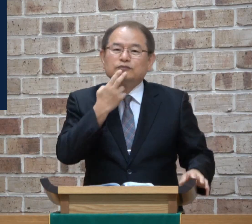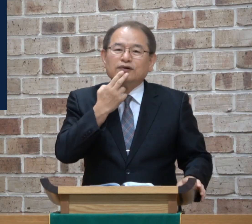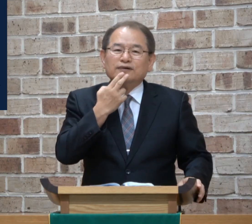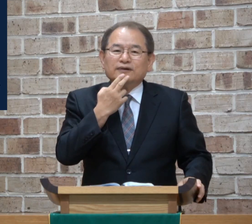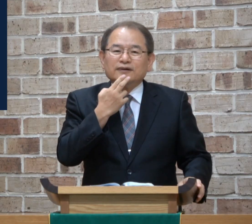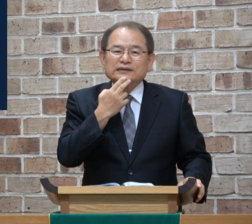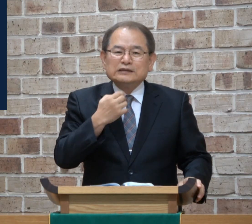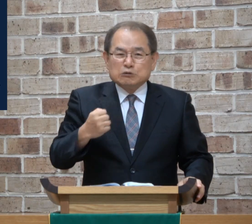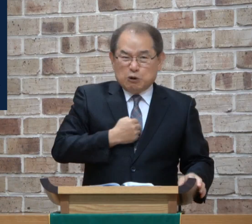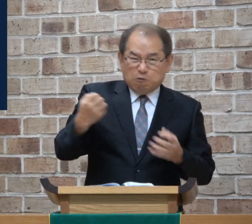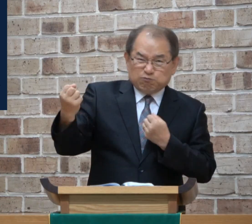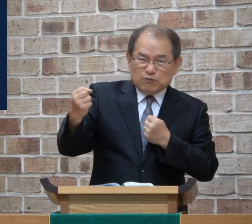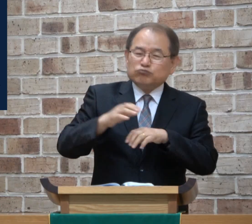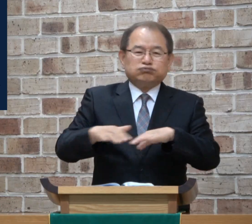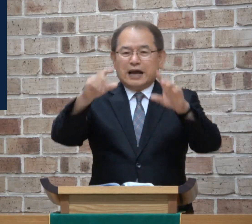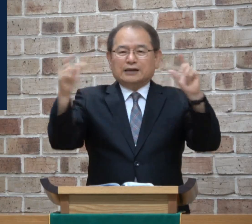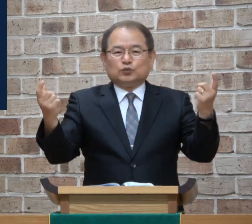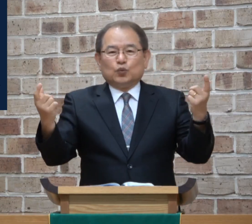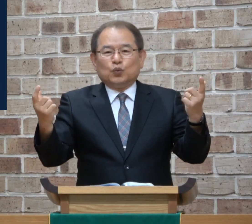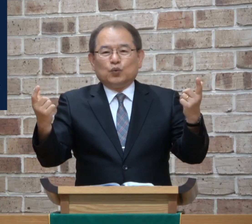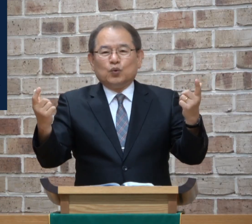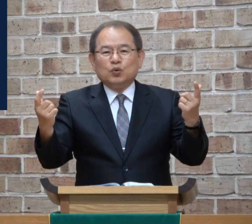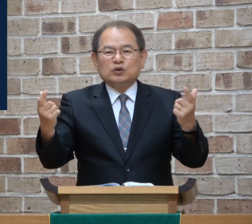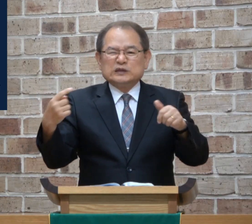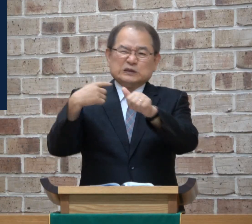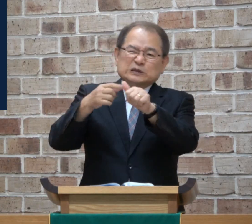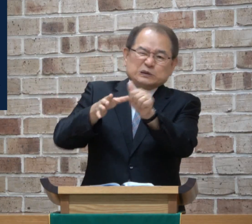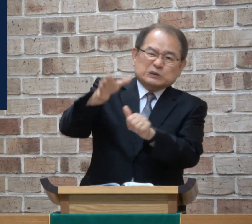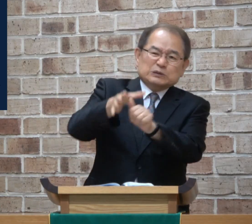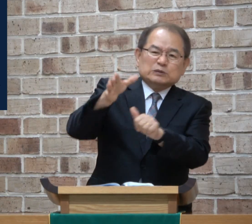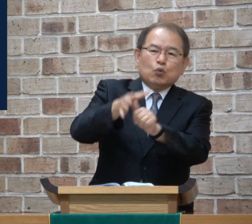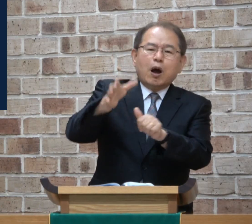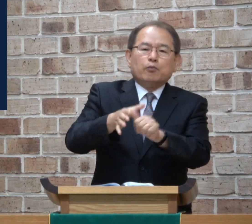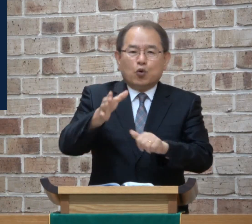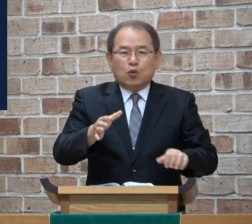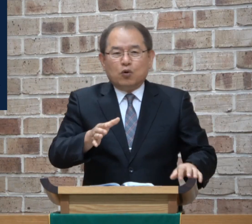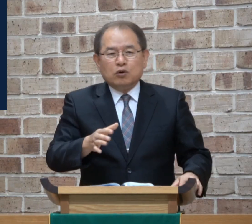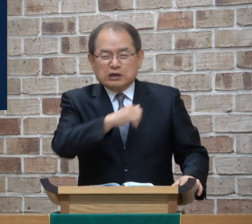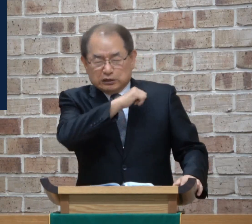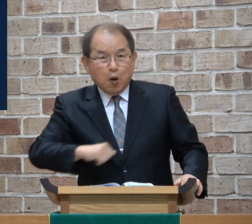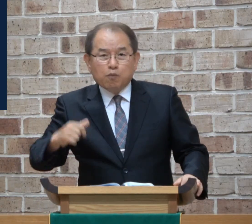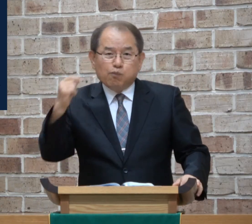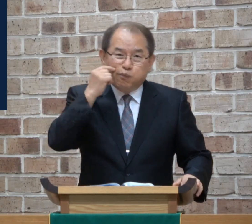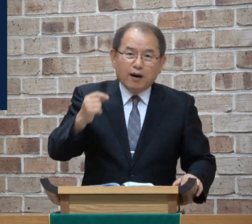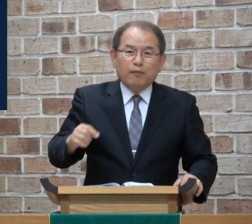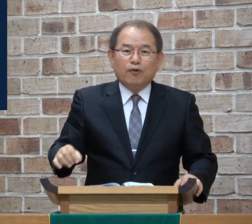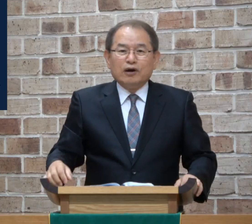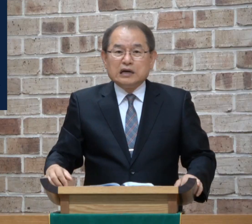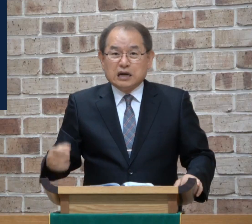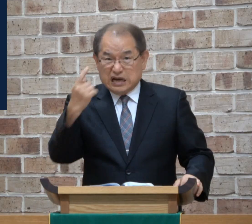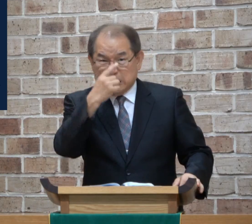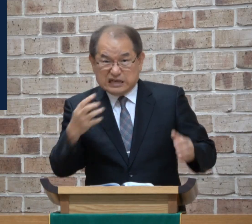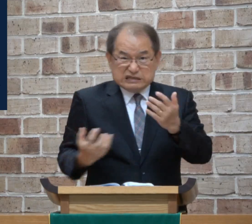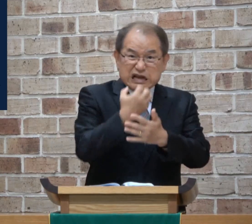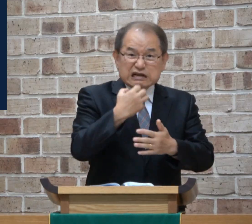아니하며 무정하며 원통함을 풀지 아니하고 모함하며 절제하지 못하며 사나우며